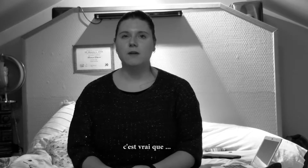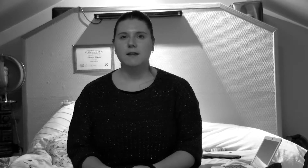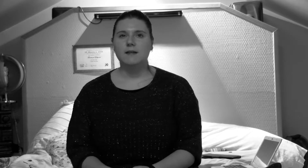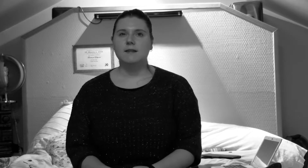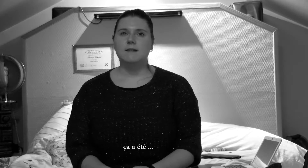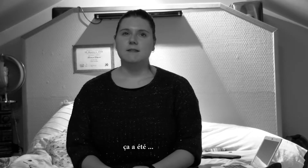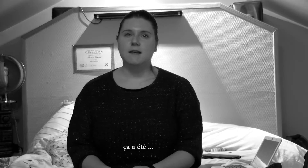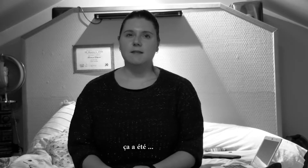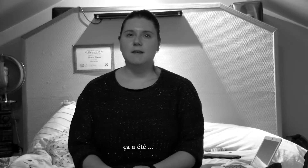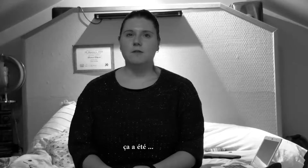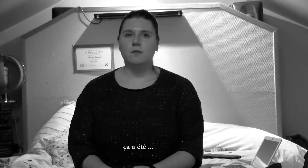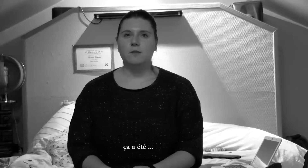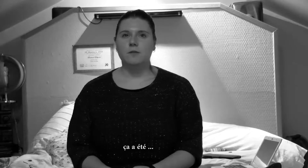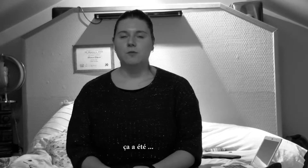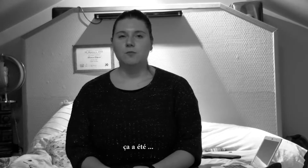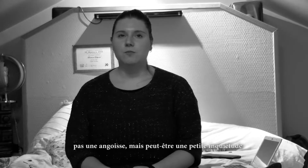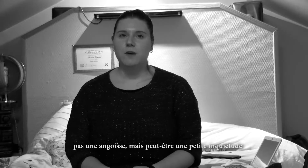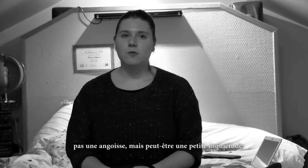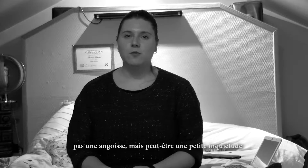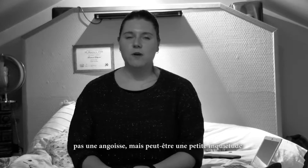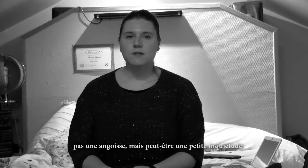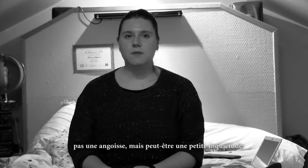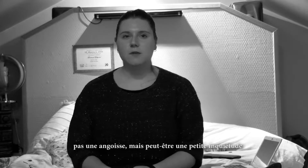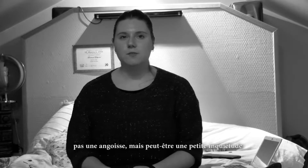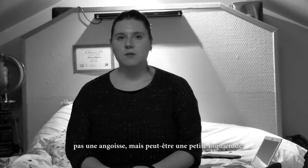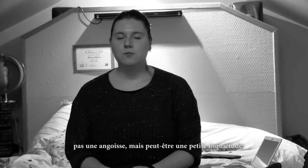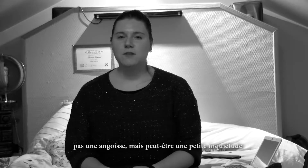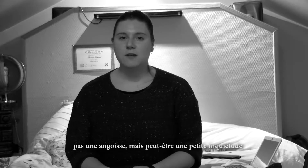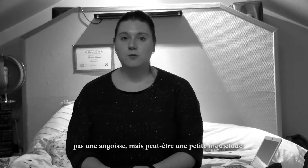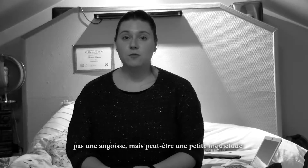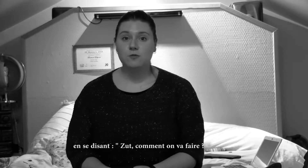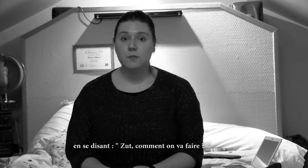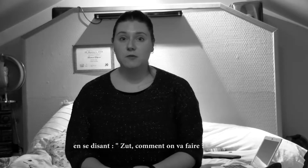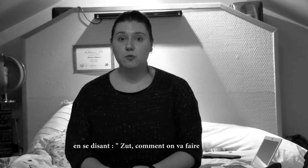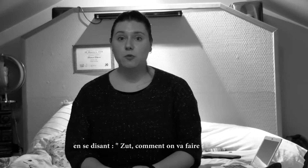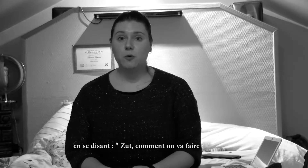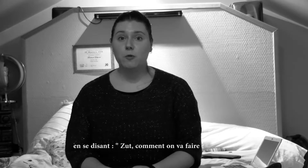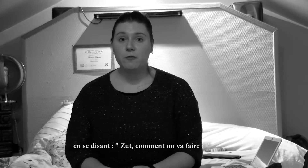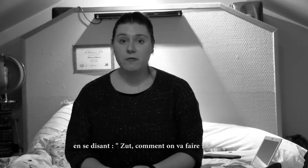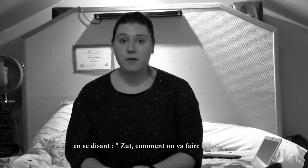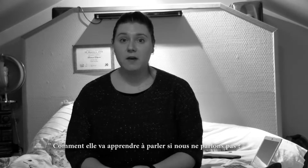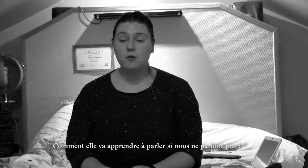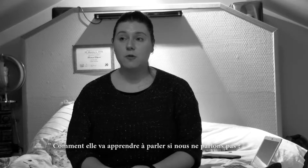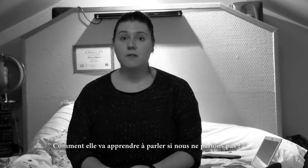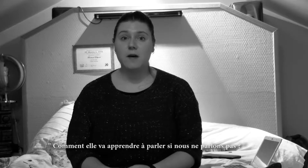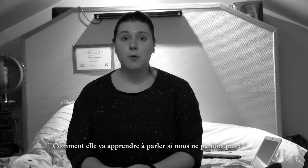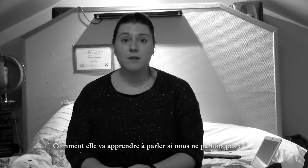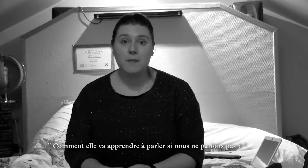que ça a été euh pas une angoisse mais peut-être une petite inquiétude en disant bah zut, comment on va faire ? Comment elle va apprendre à